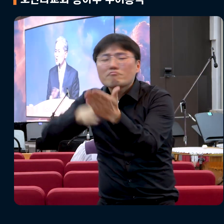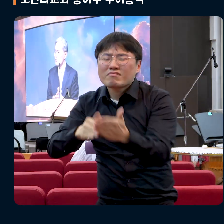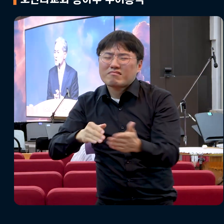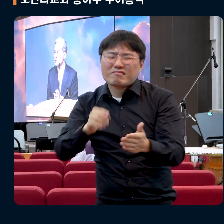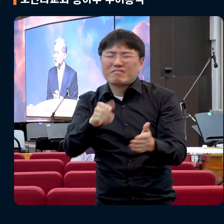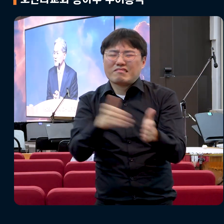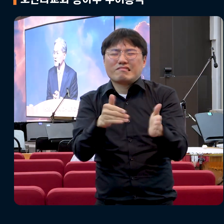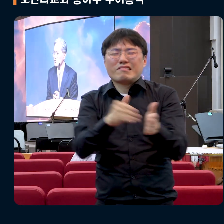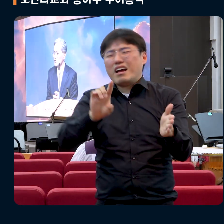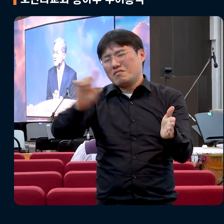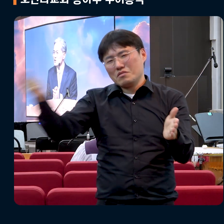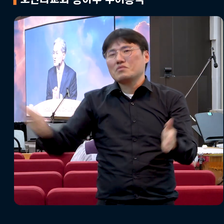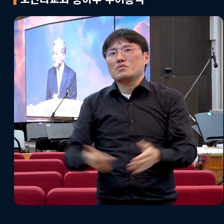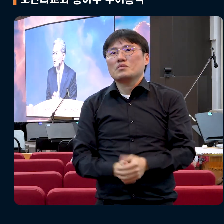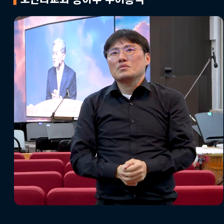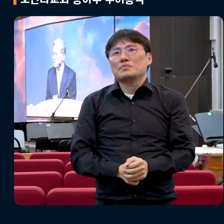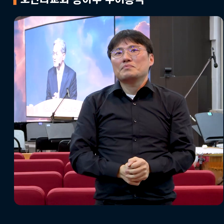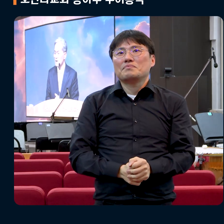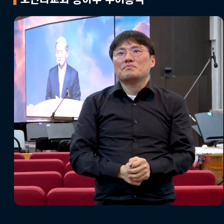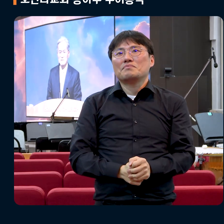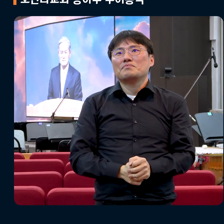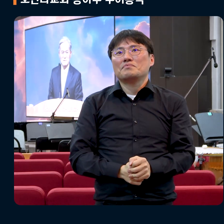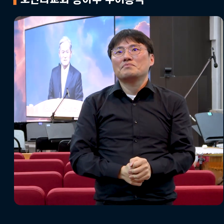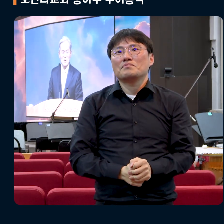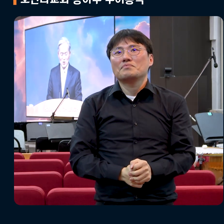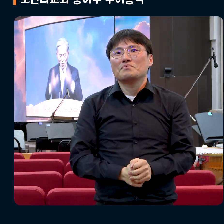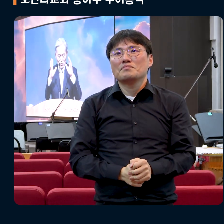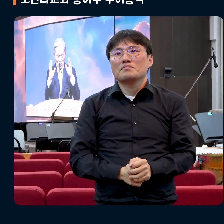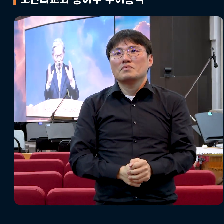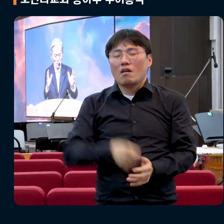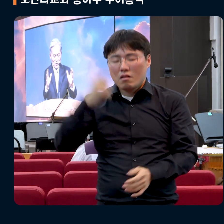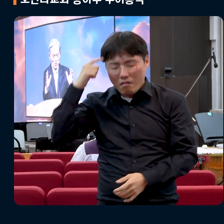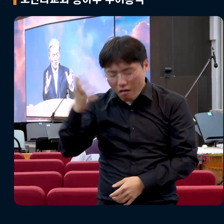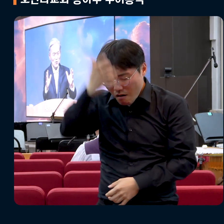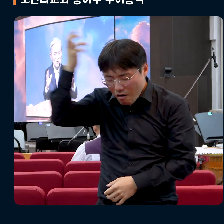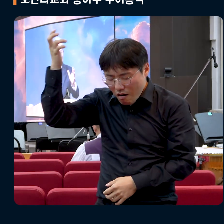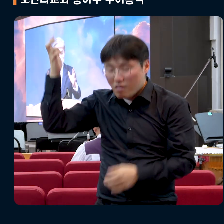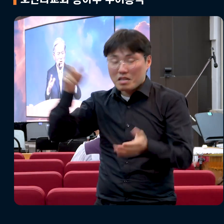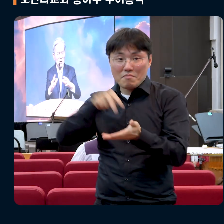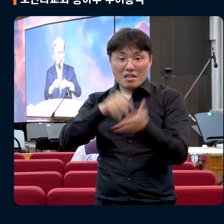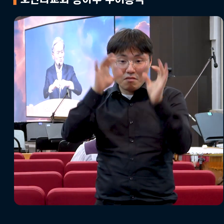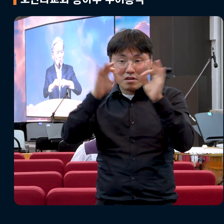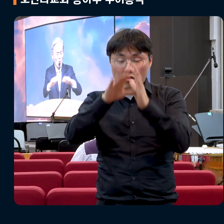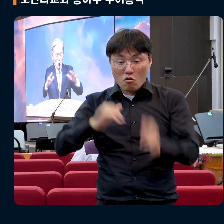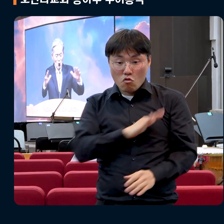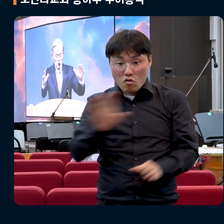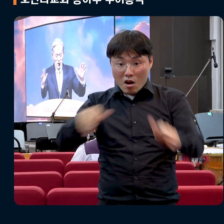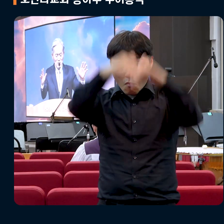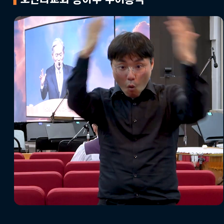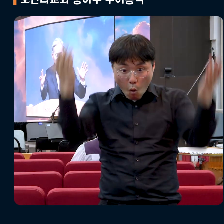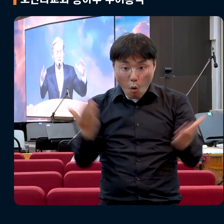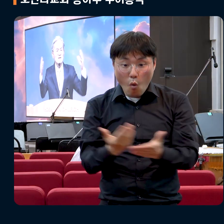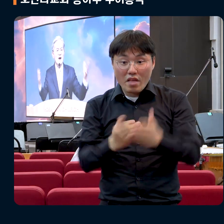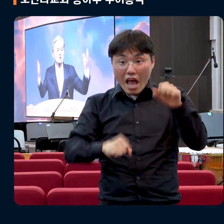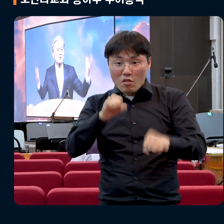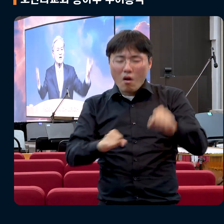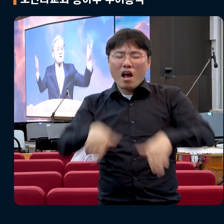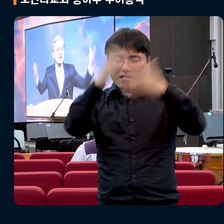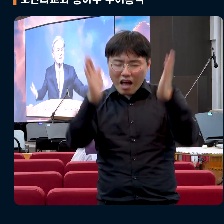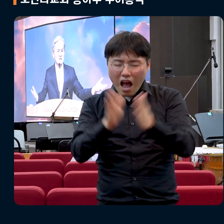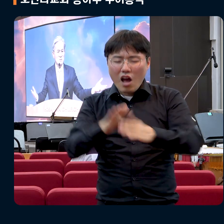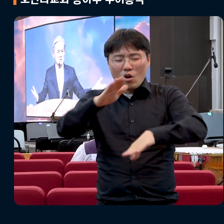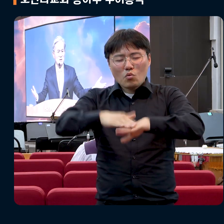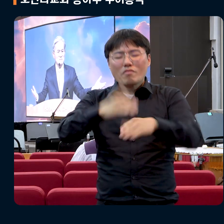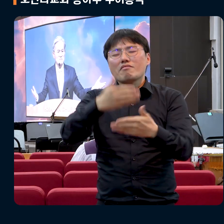양념이니 이런 것만 손에 나타나는 것이 절대로 아니다. 영적으로 보면요, 우리가 했던 모든 행동이 다